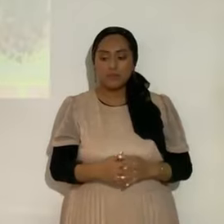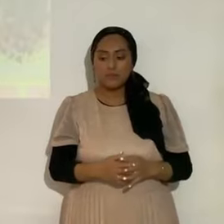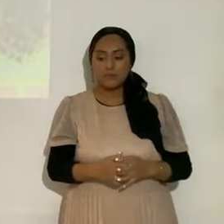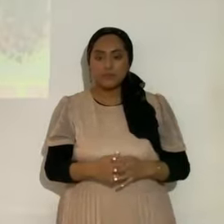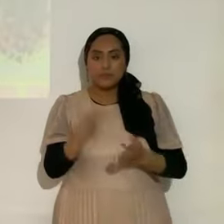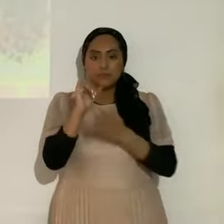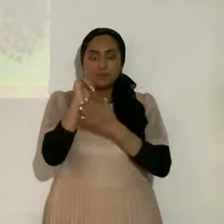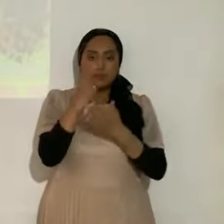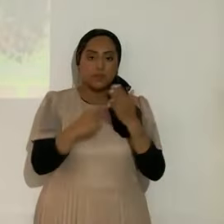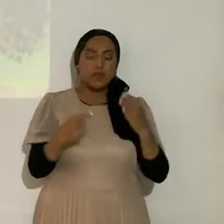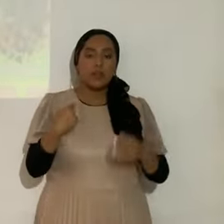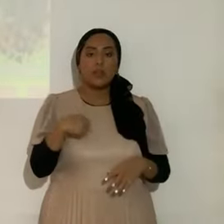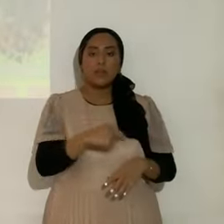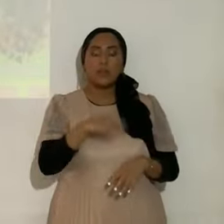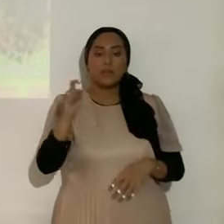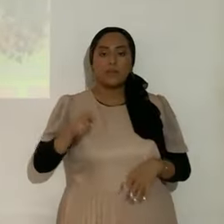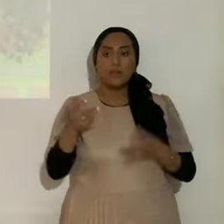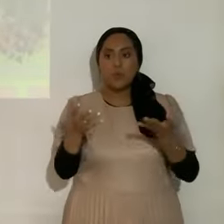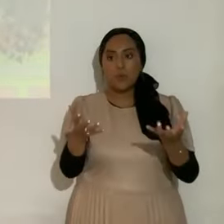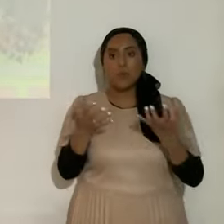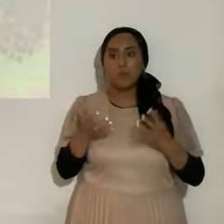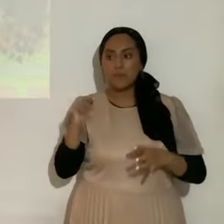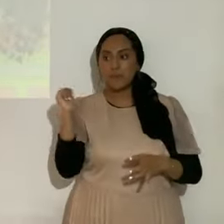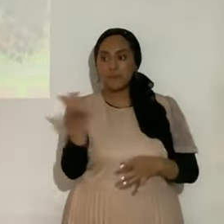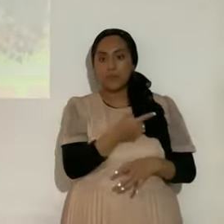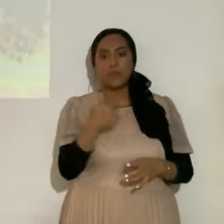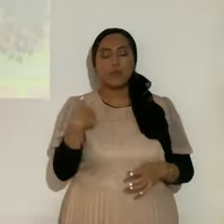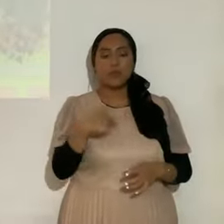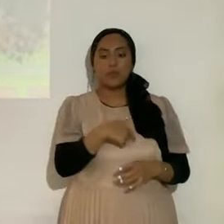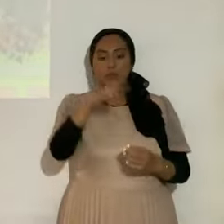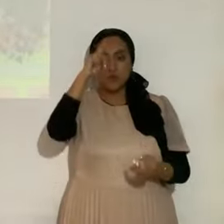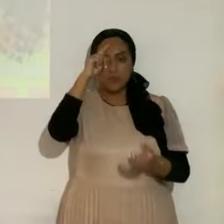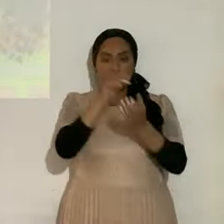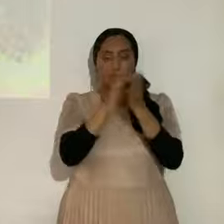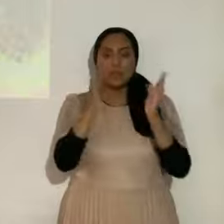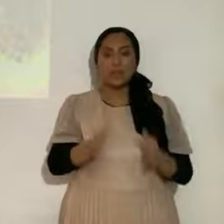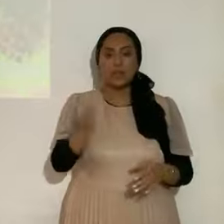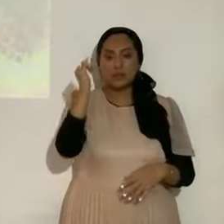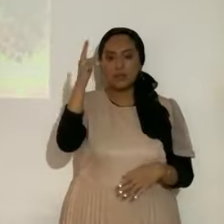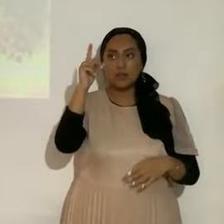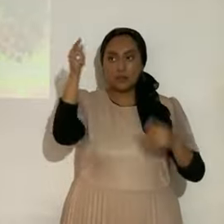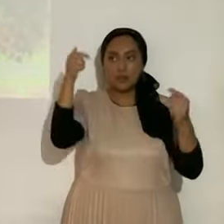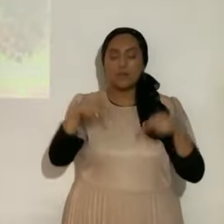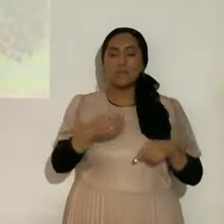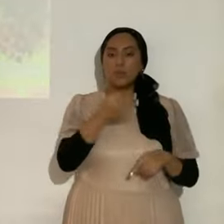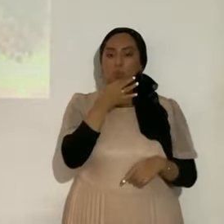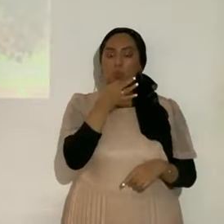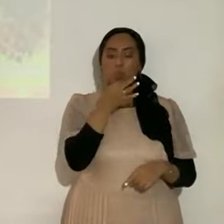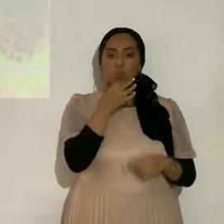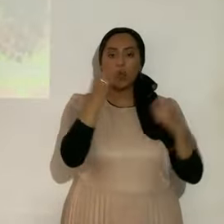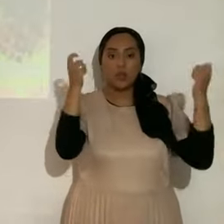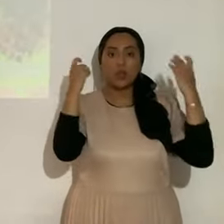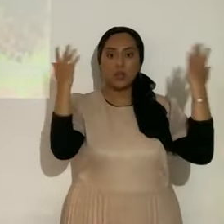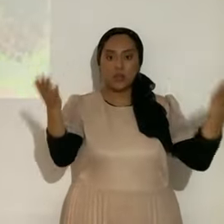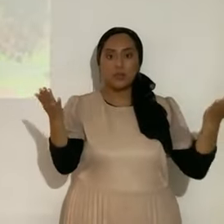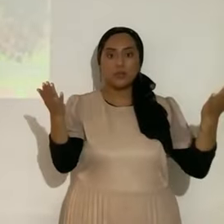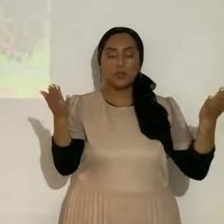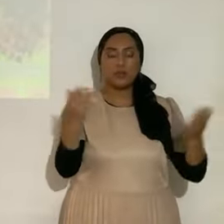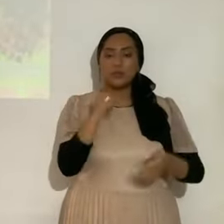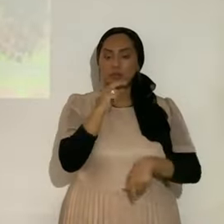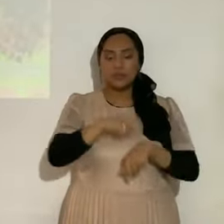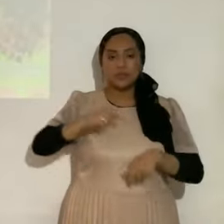es lo que debemos de anhelar todos nosotros que somos creyentes en Yahweh, que Él venga pronto, aleluya, y no tenemos por